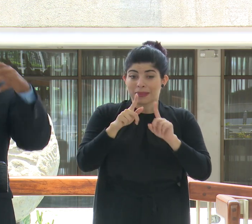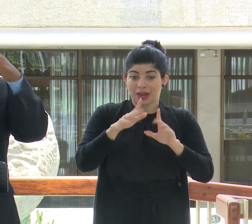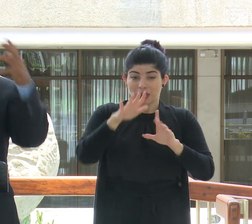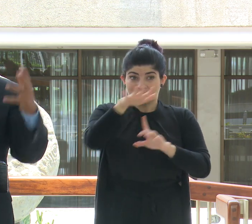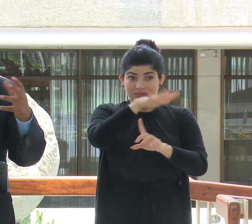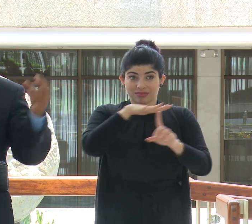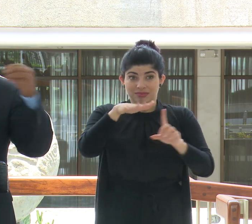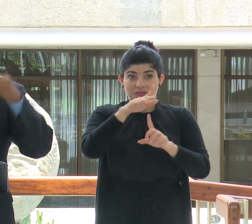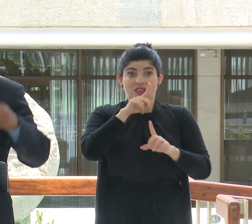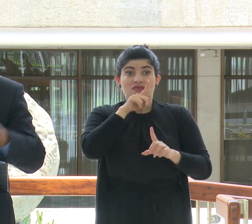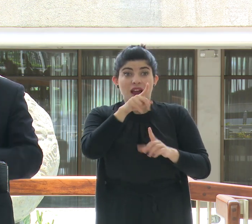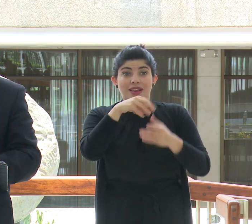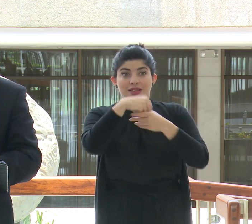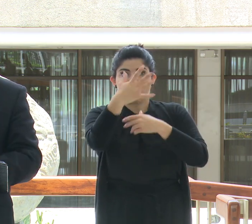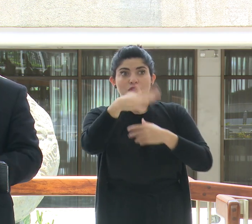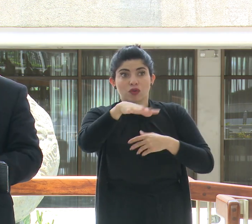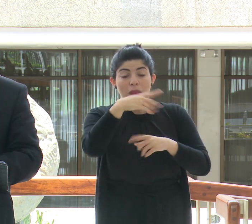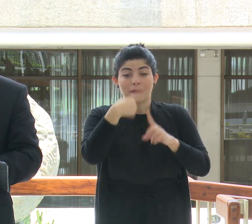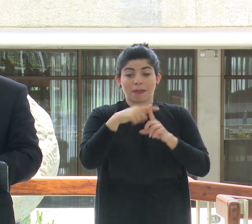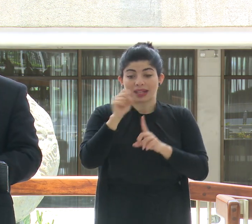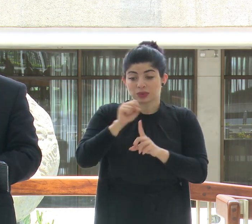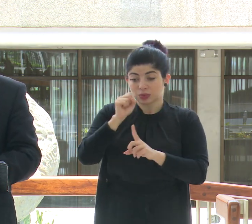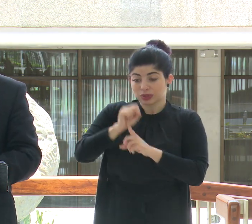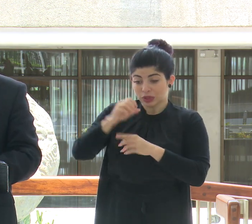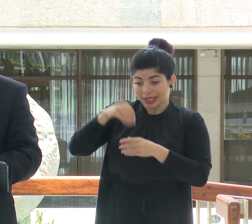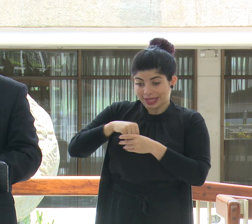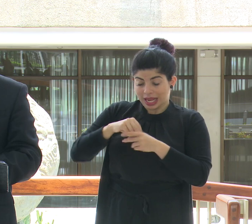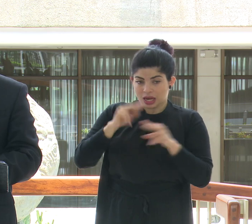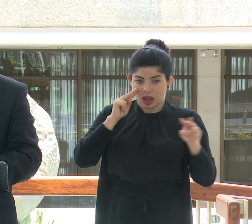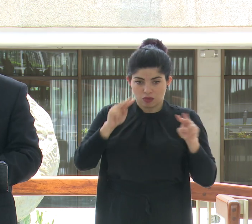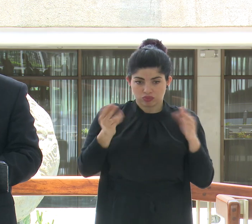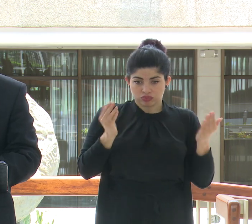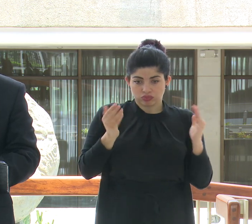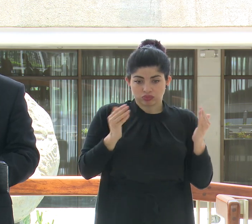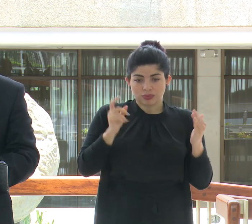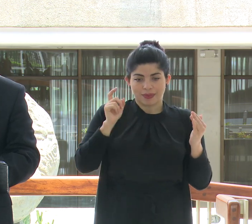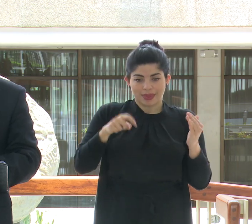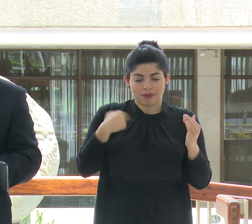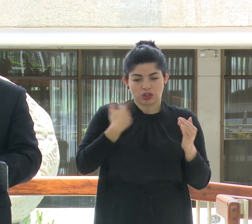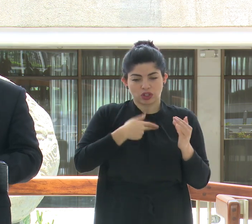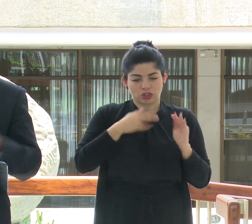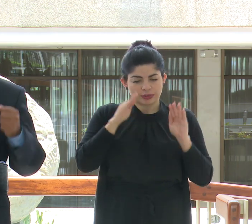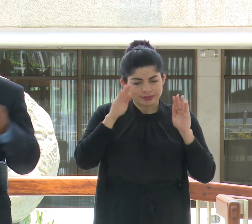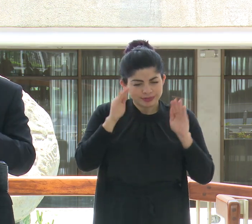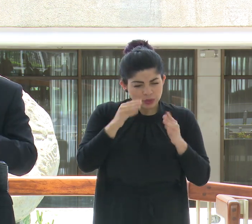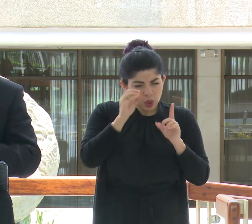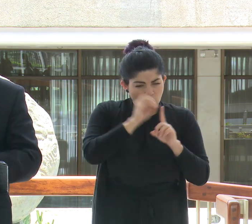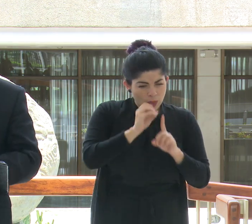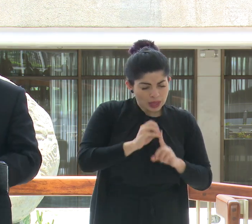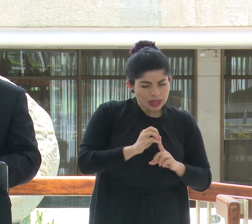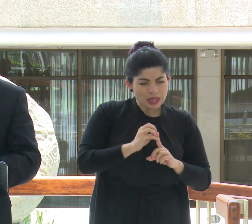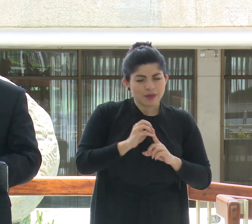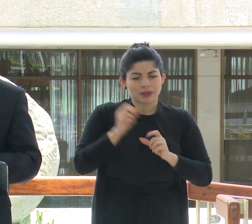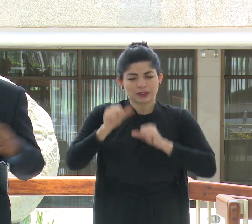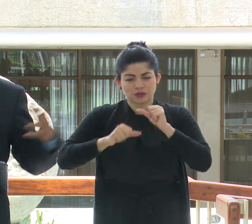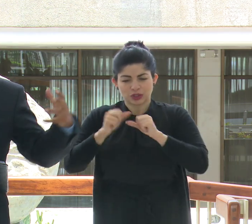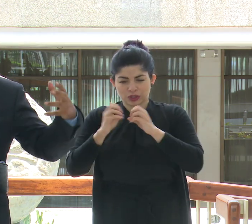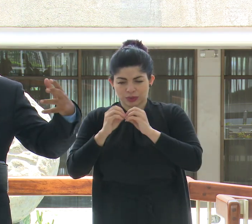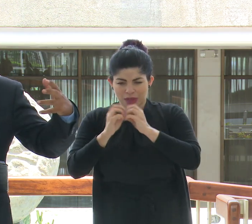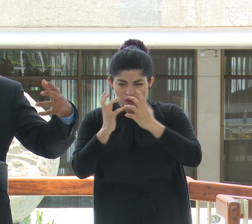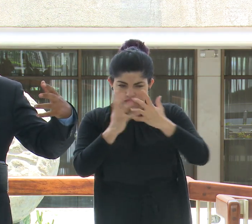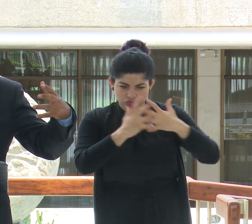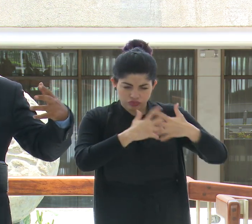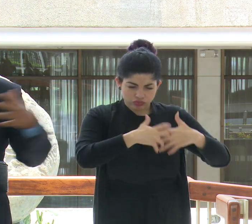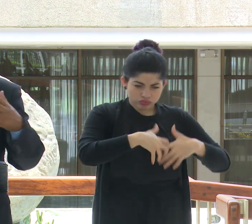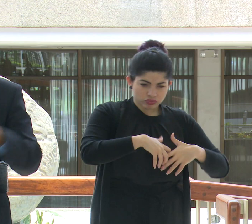esa realidad externa e interna, tenemos que enfocar los objetivos, articular los esfuerzos